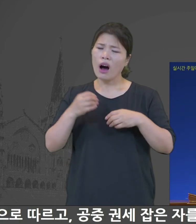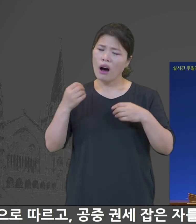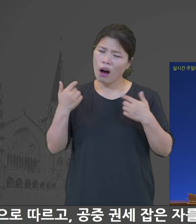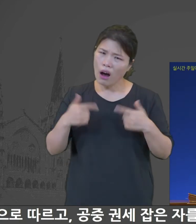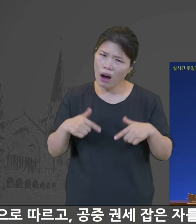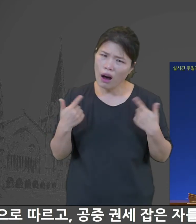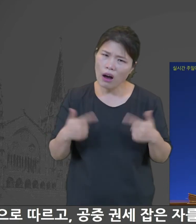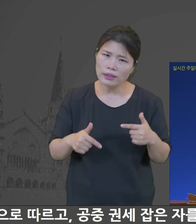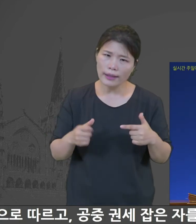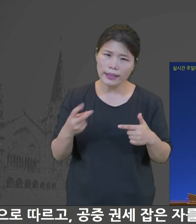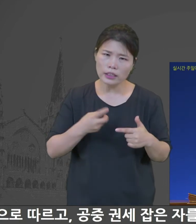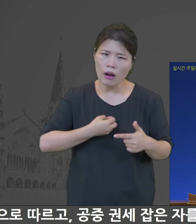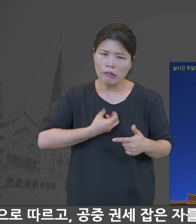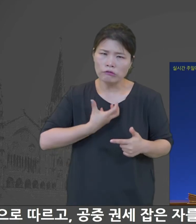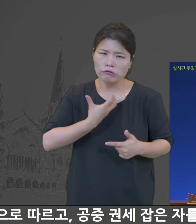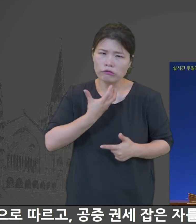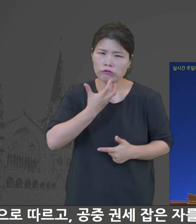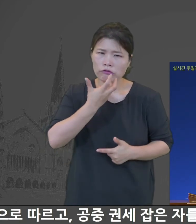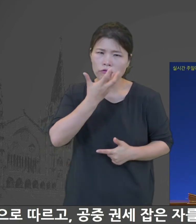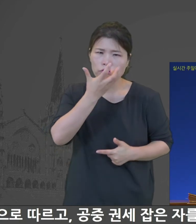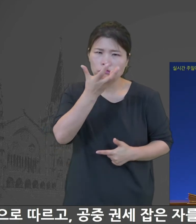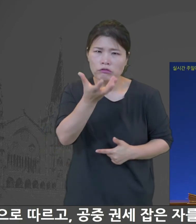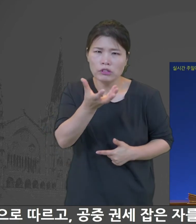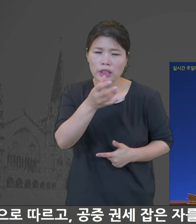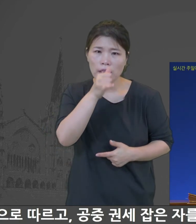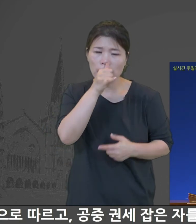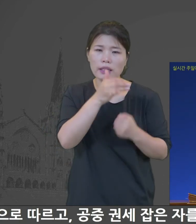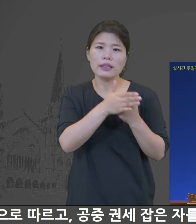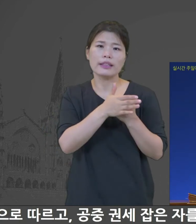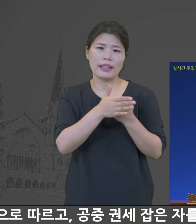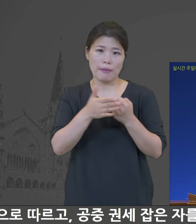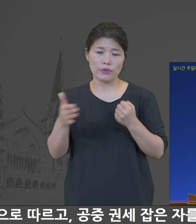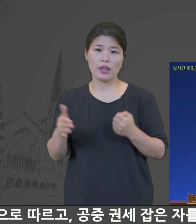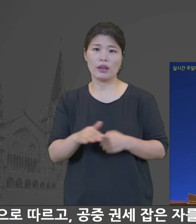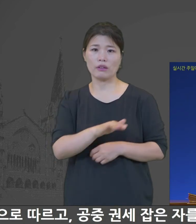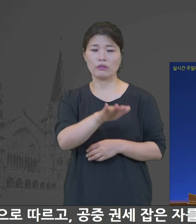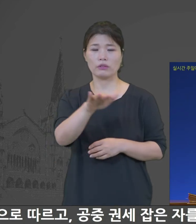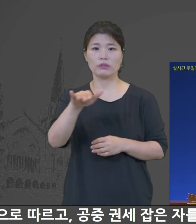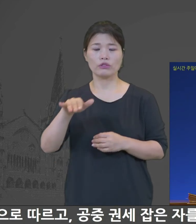여건을 만들어주고 있어서 우리는